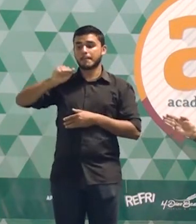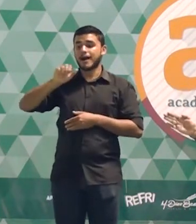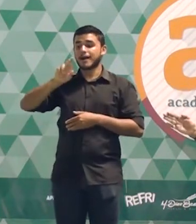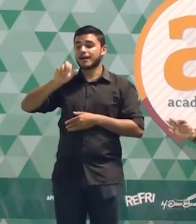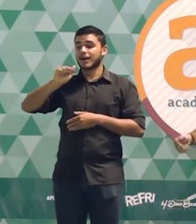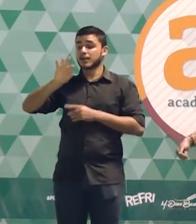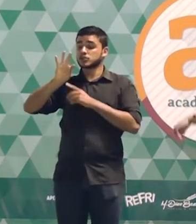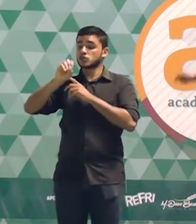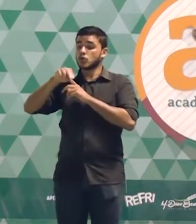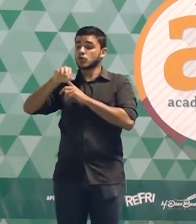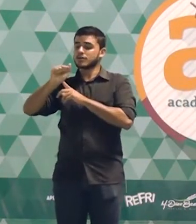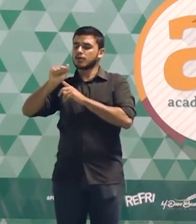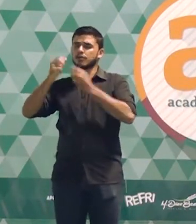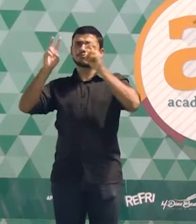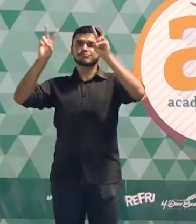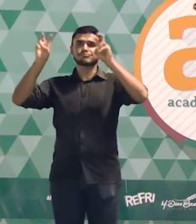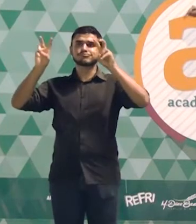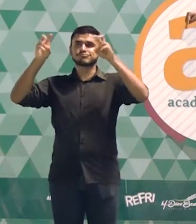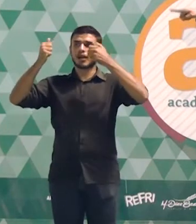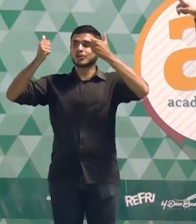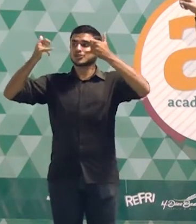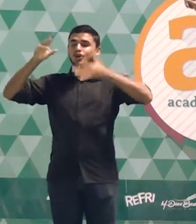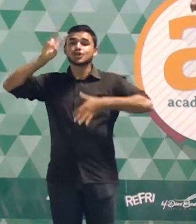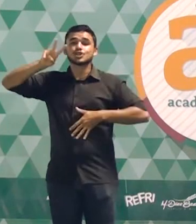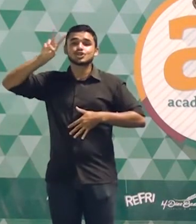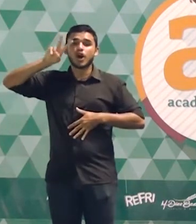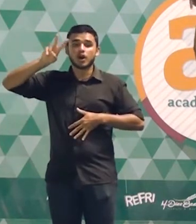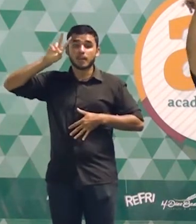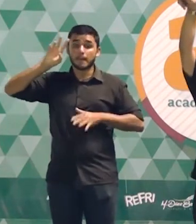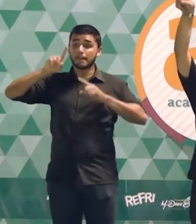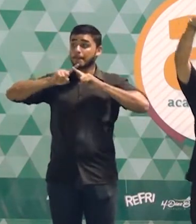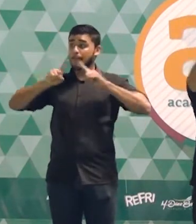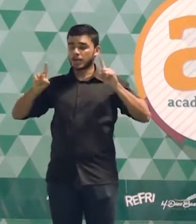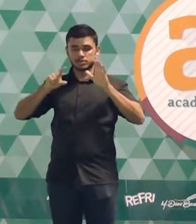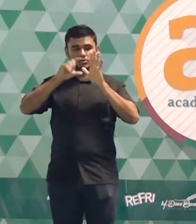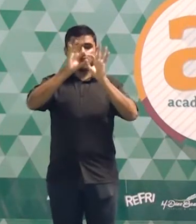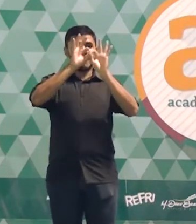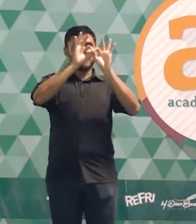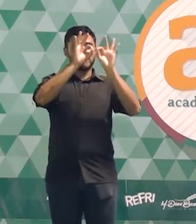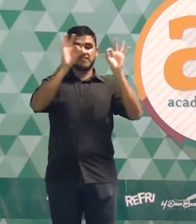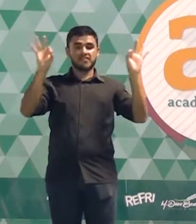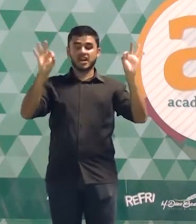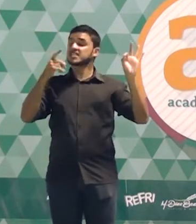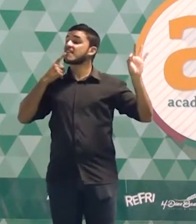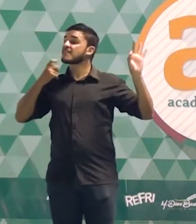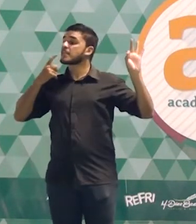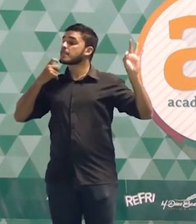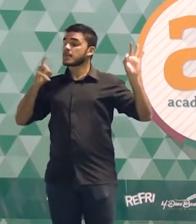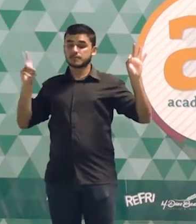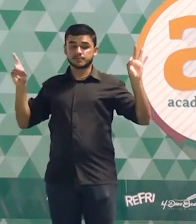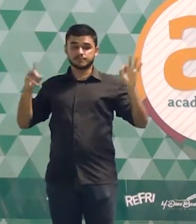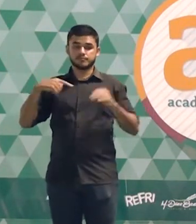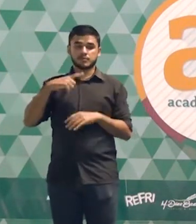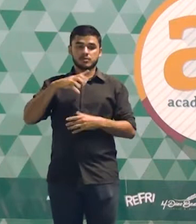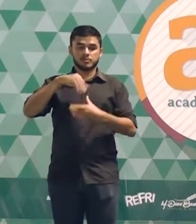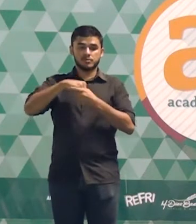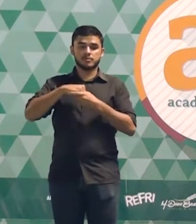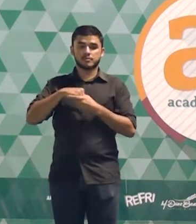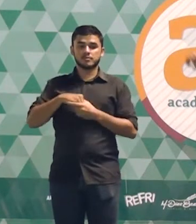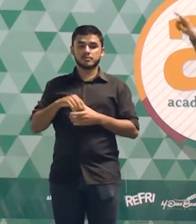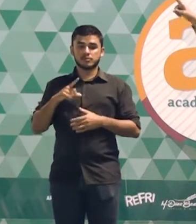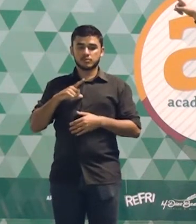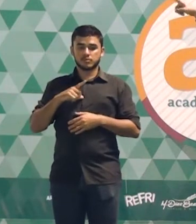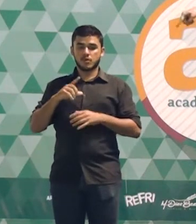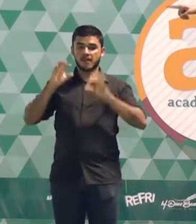narrativo. Mas as duas primeiras frases, que aí estão chamando de período aí você entende como